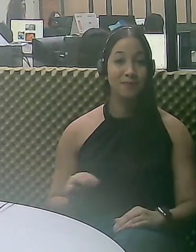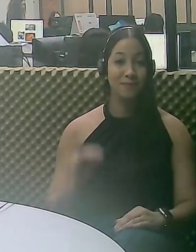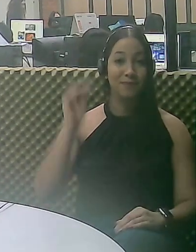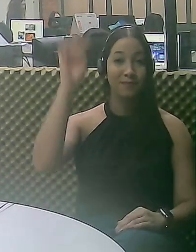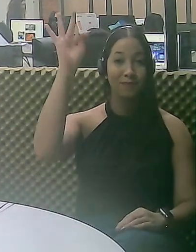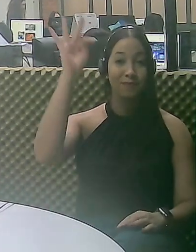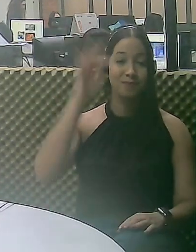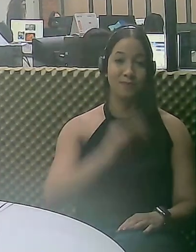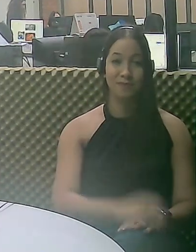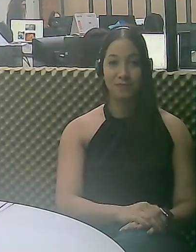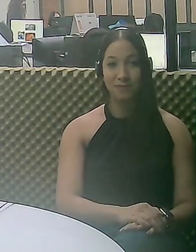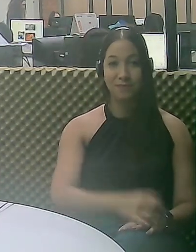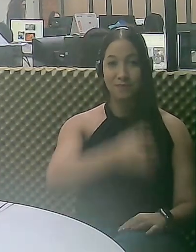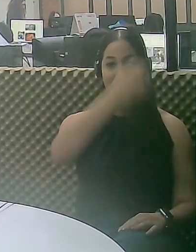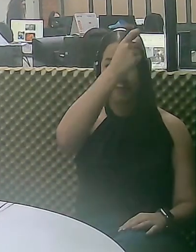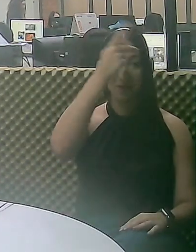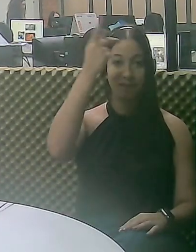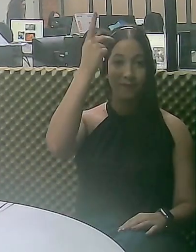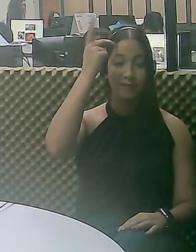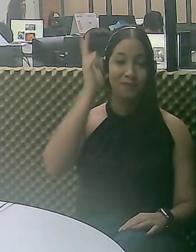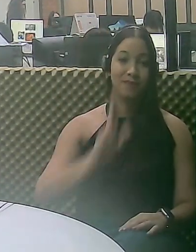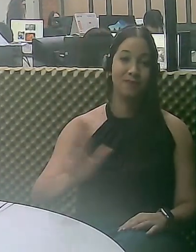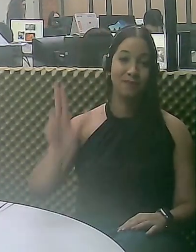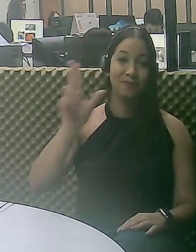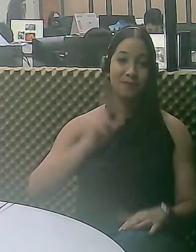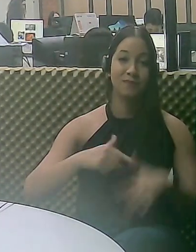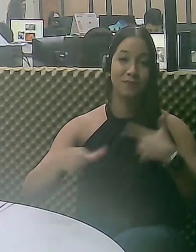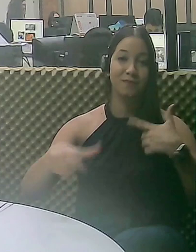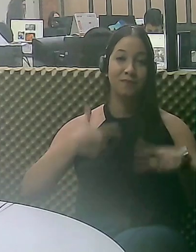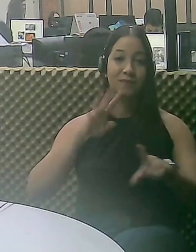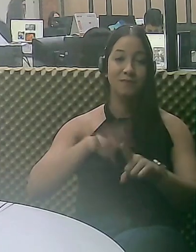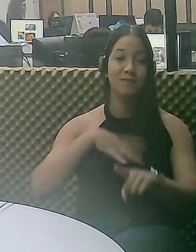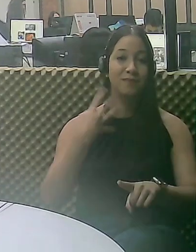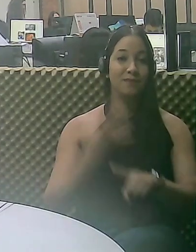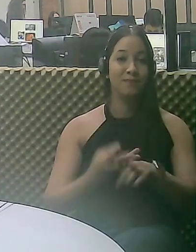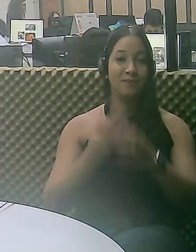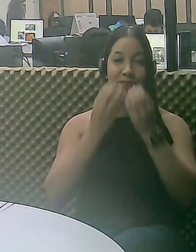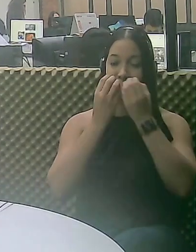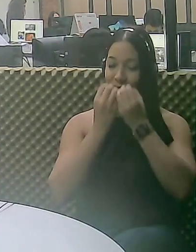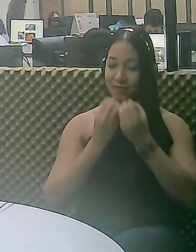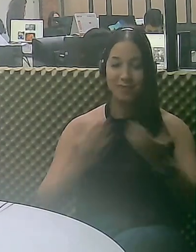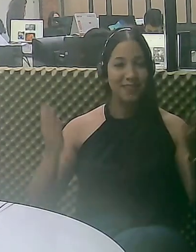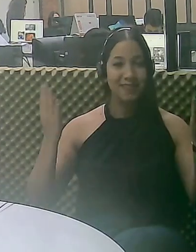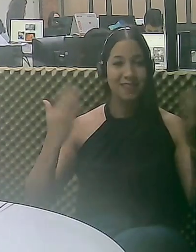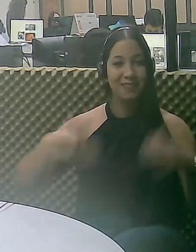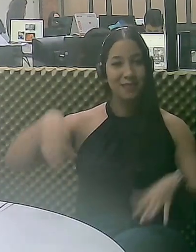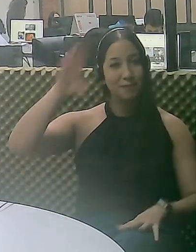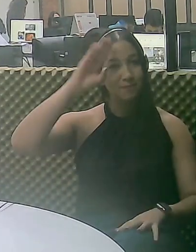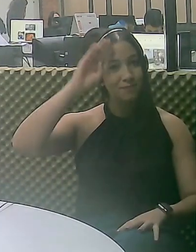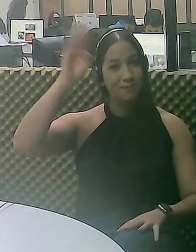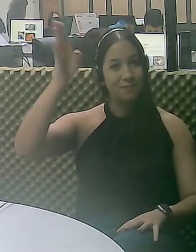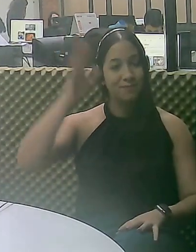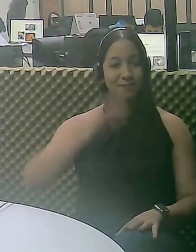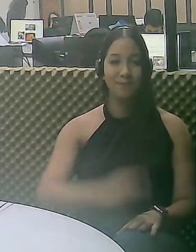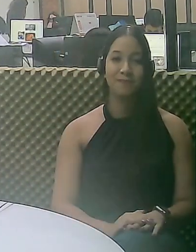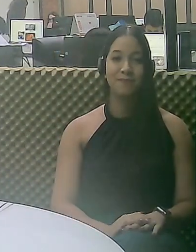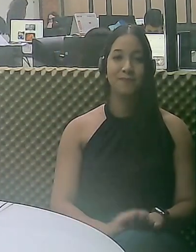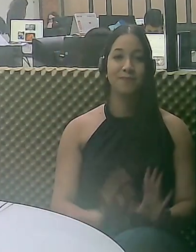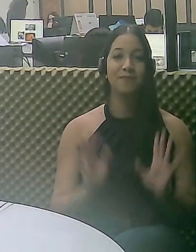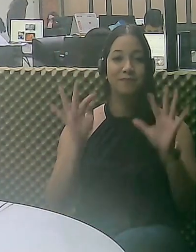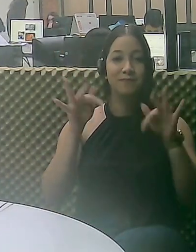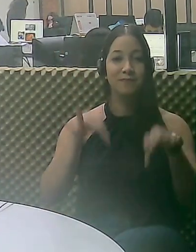Comunicação, Marco Túlio de Castro Kalimann. Prefeitura de Uberlândia. Fazer mais, fazer bem. Até a